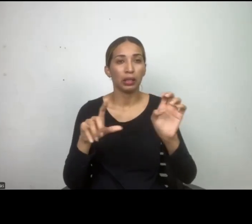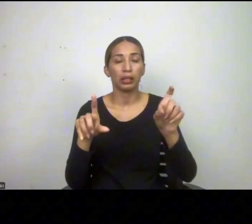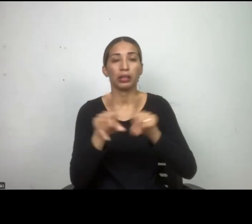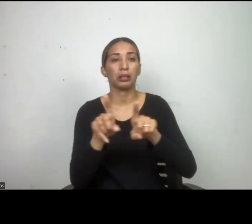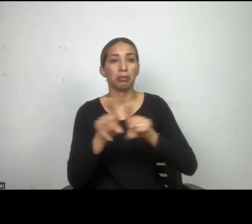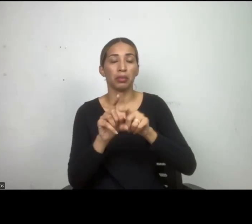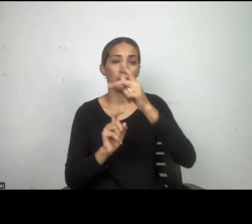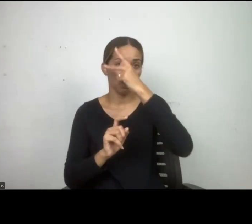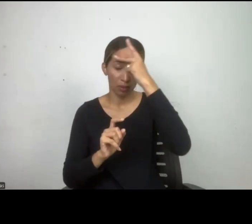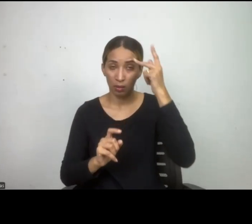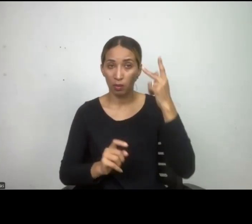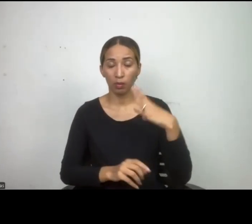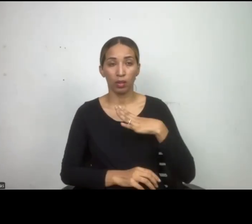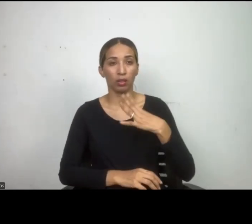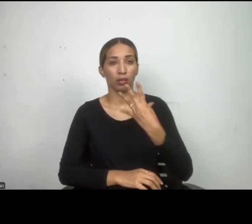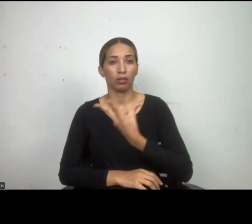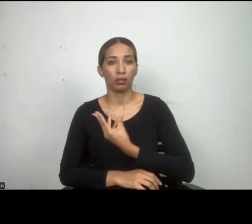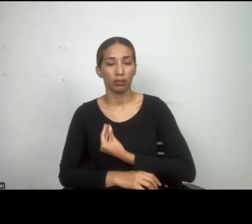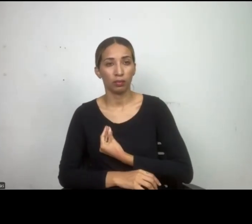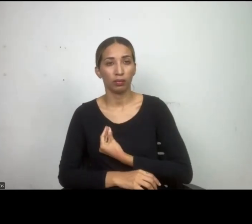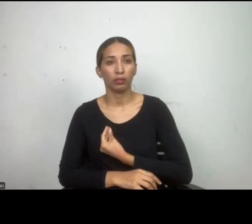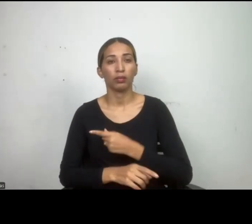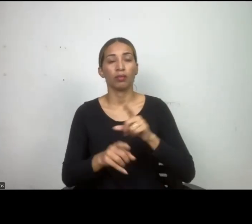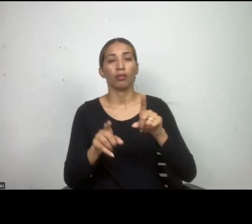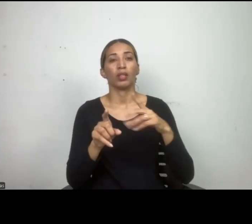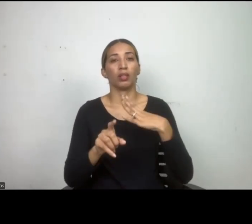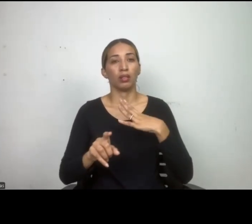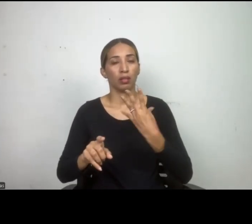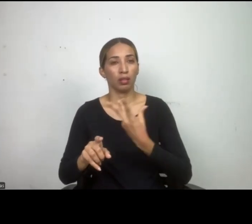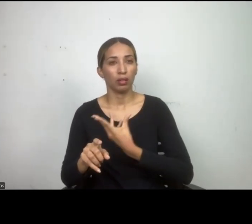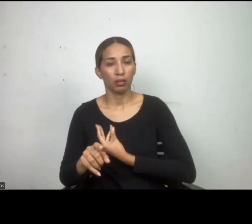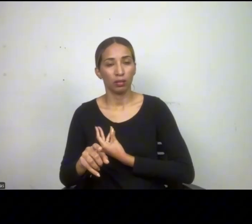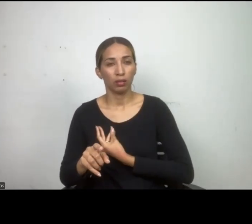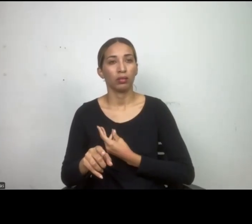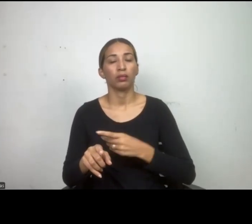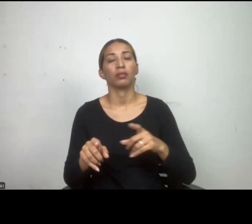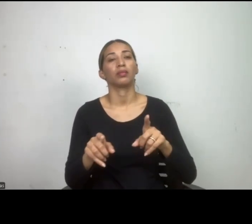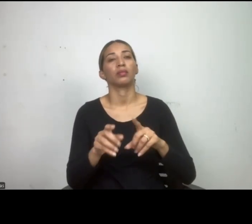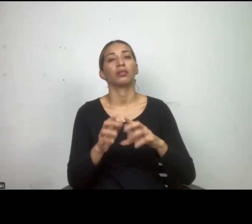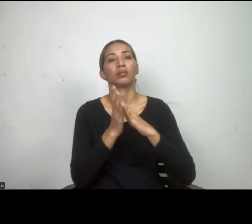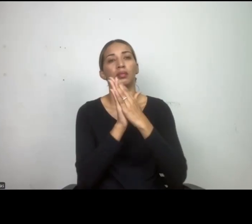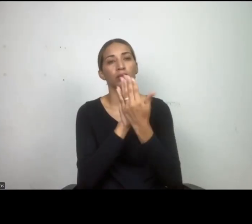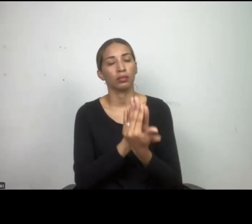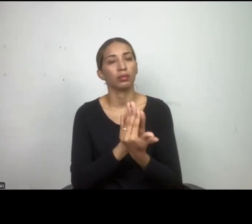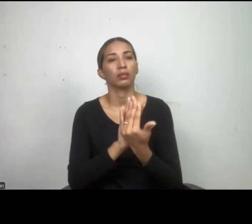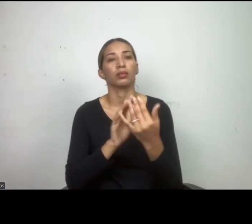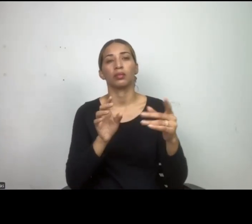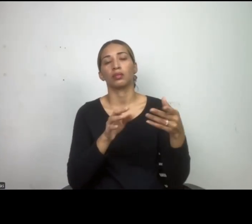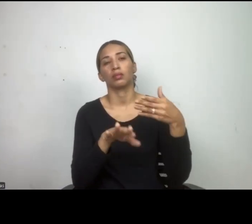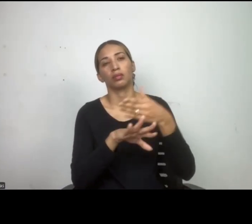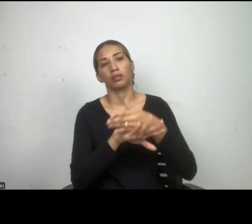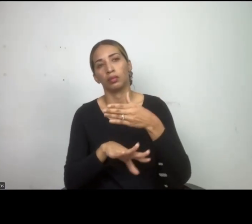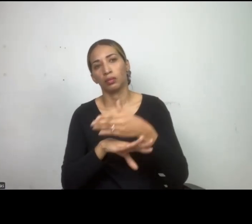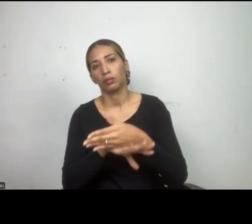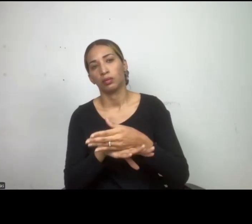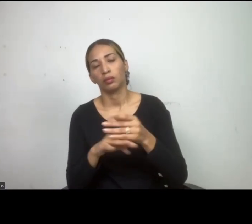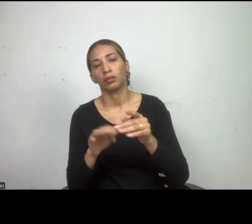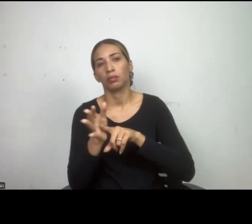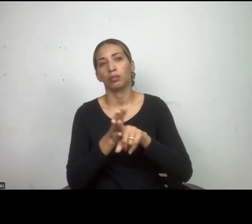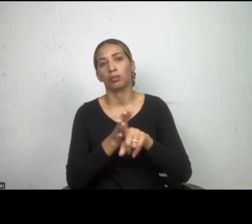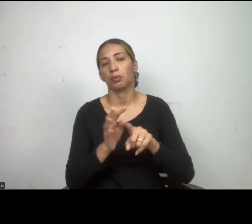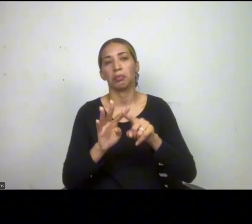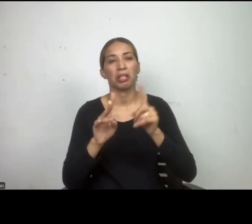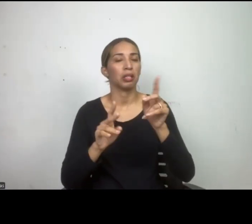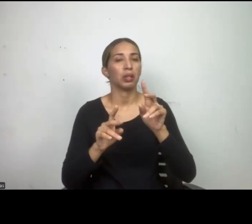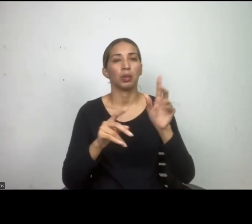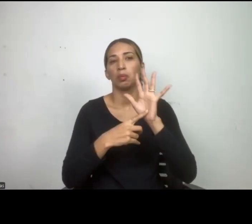43,6% se propõem a receber pessoas transexuais. E a gente observou que não há dados sobre questões étnico-raciais no levantamento